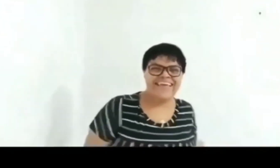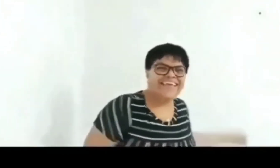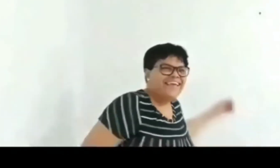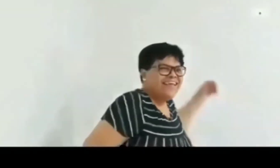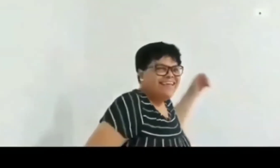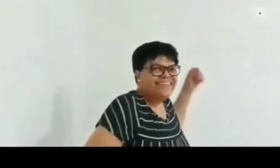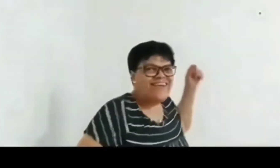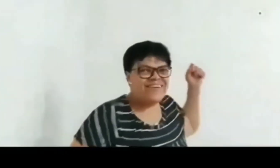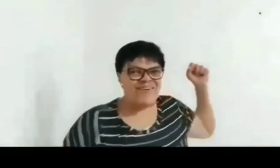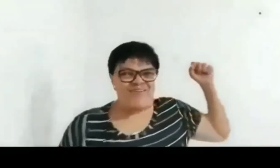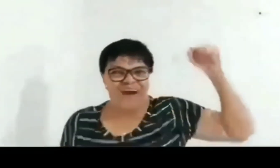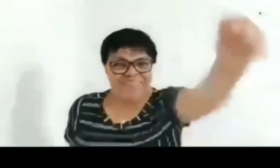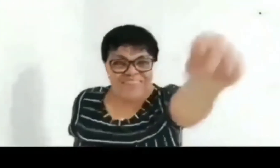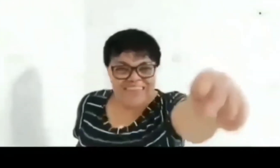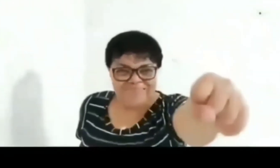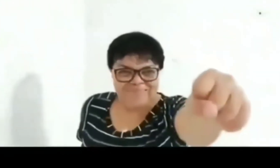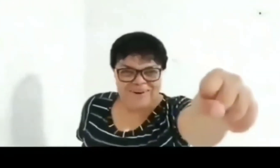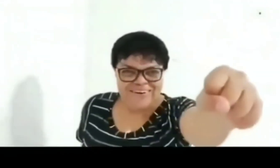ok? Então, eu volto